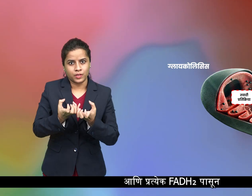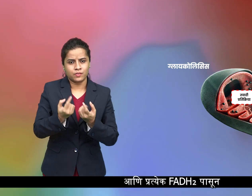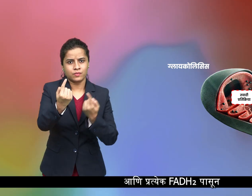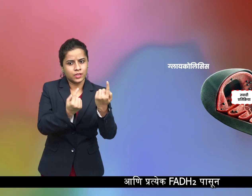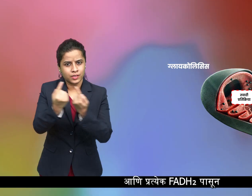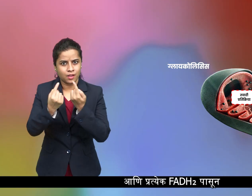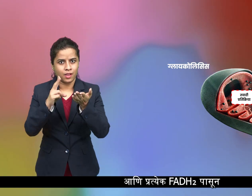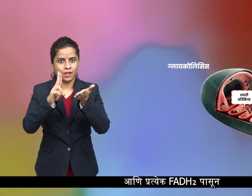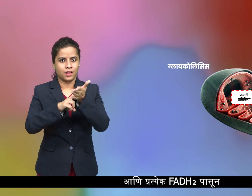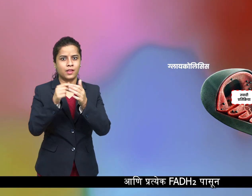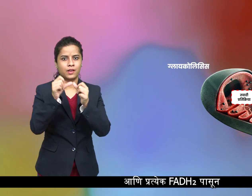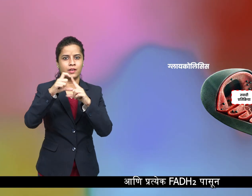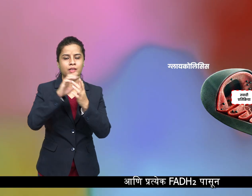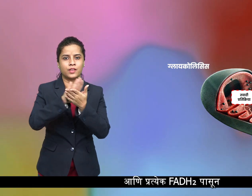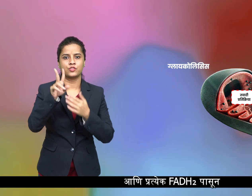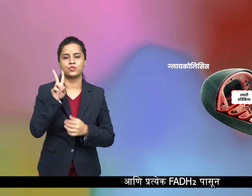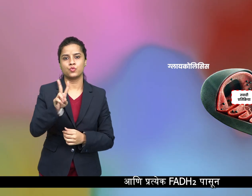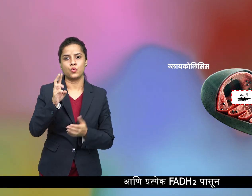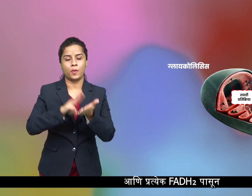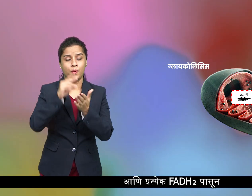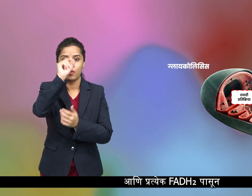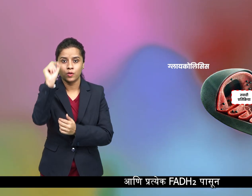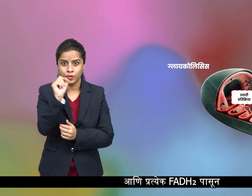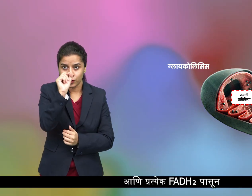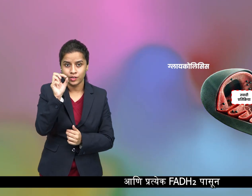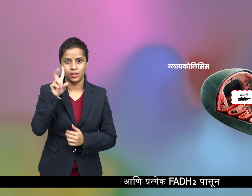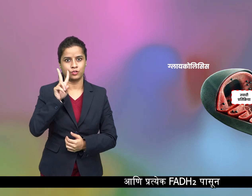आणि प्रत्येक FADH2 पासून